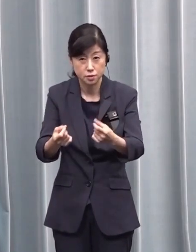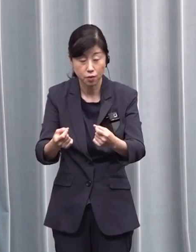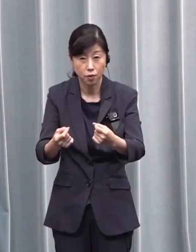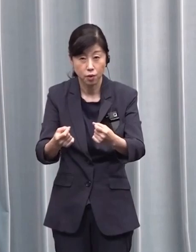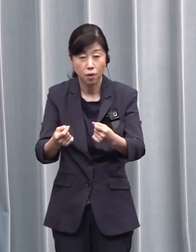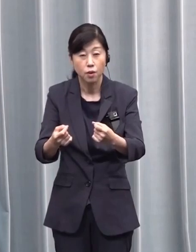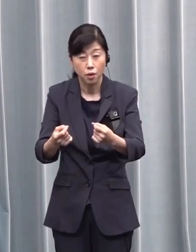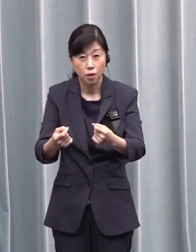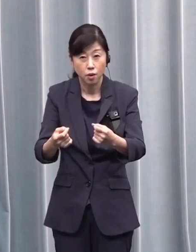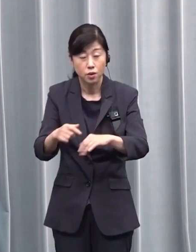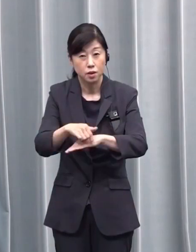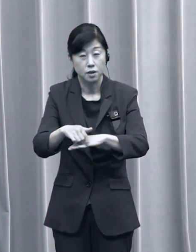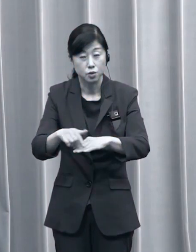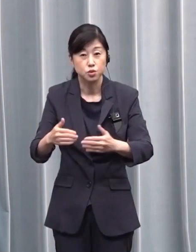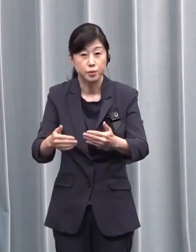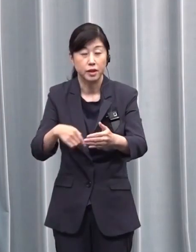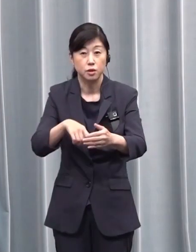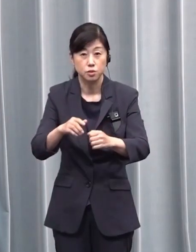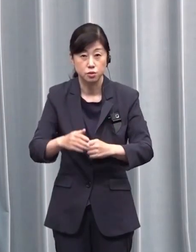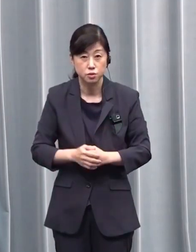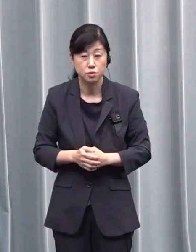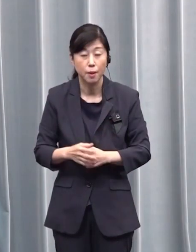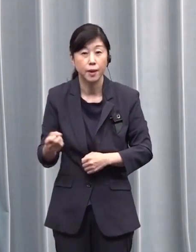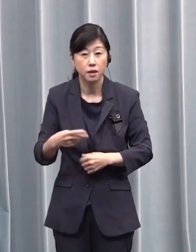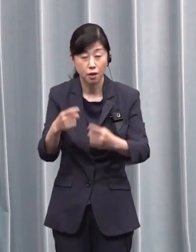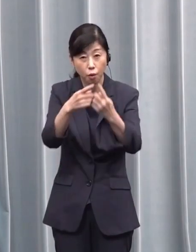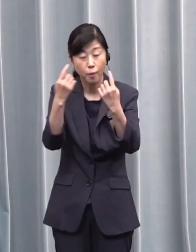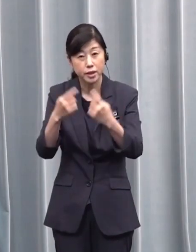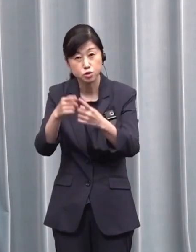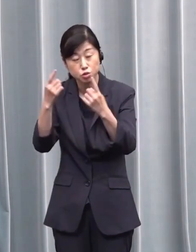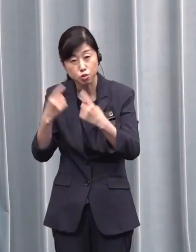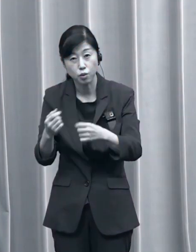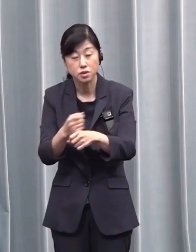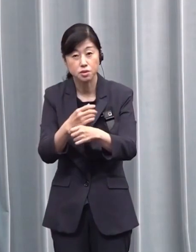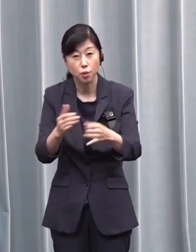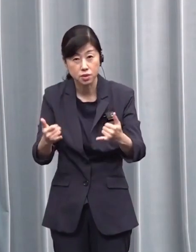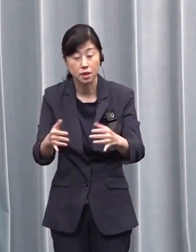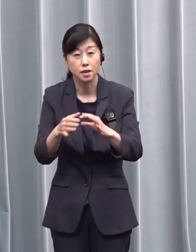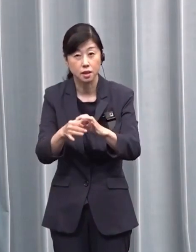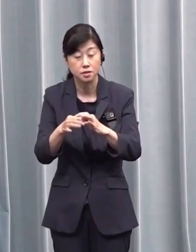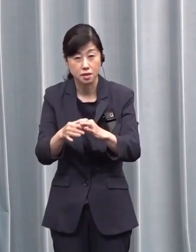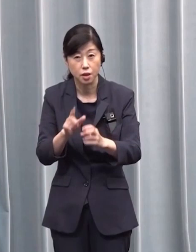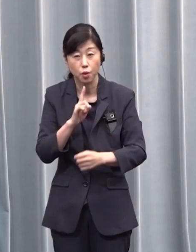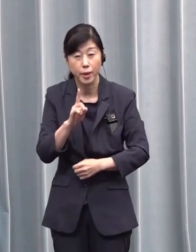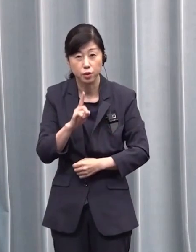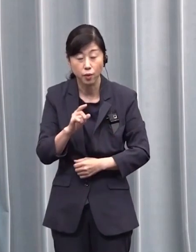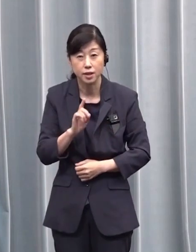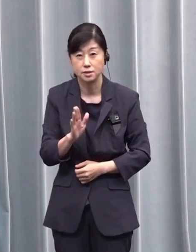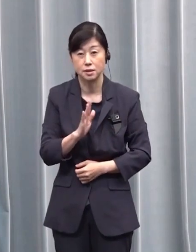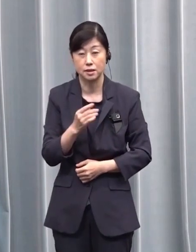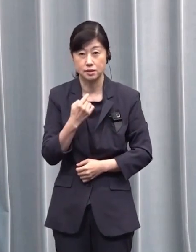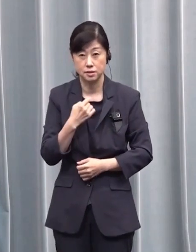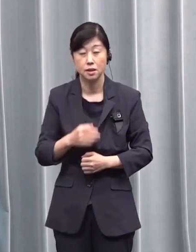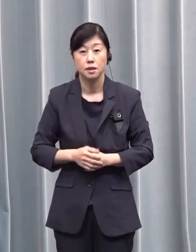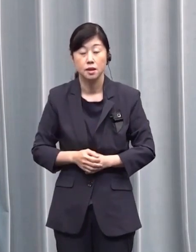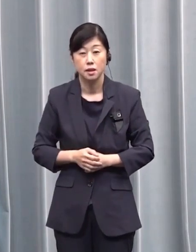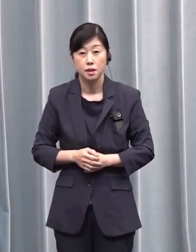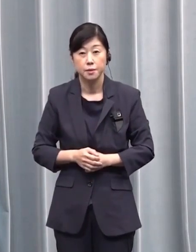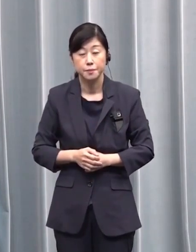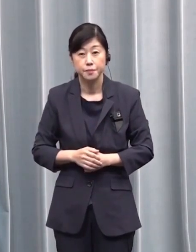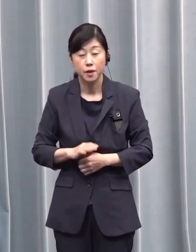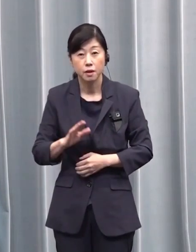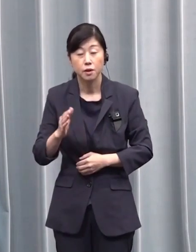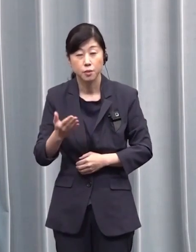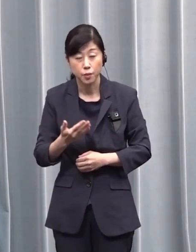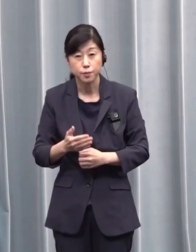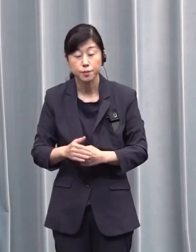ります。なお、個別の事業者の対応についてコメントすることは差し控えますが、個別の事業者における事案について、